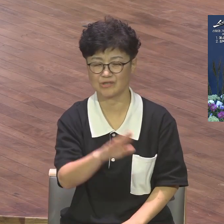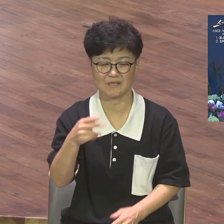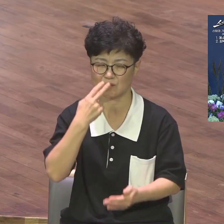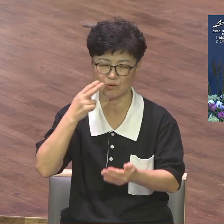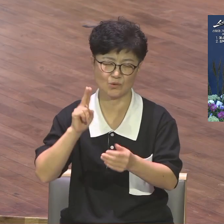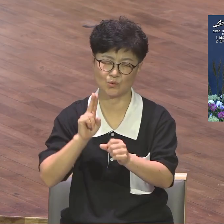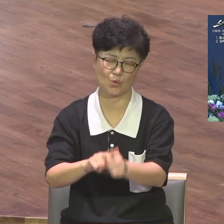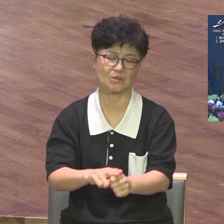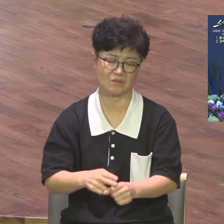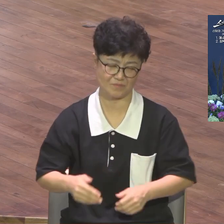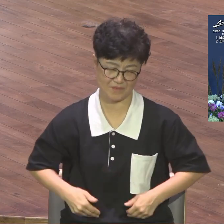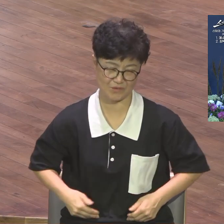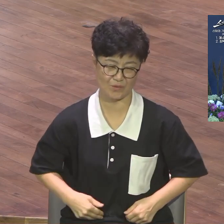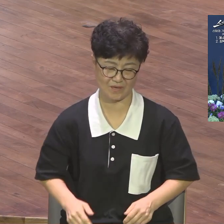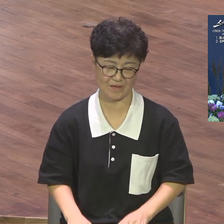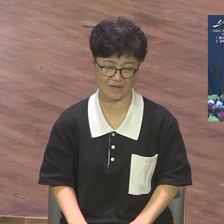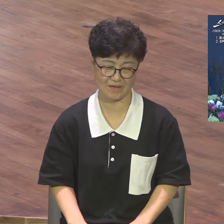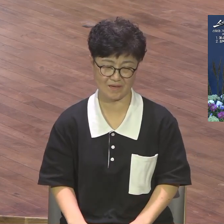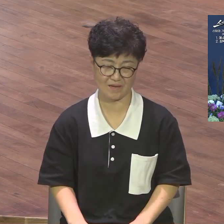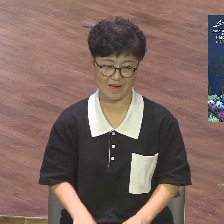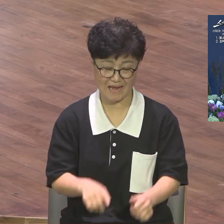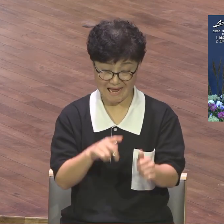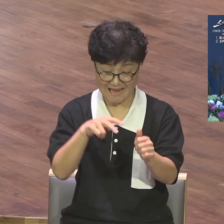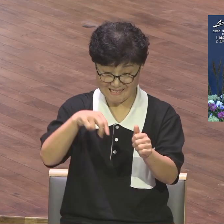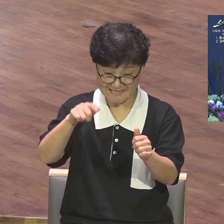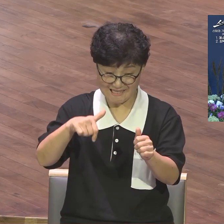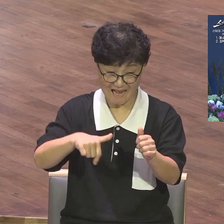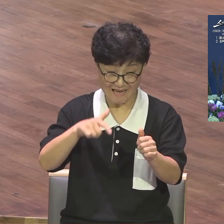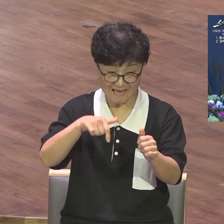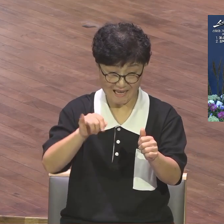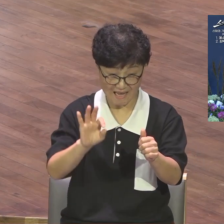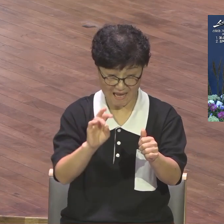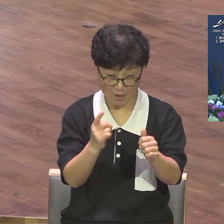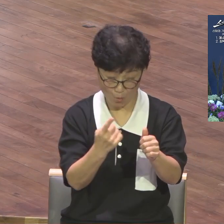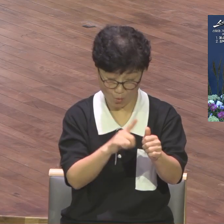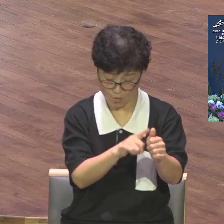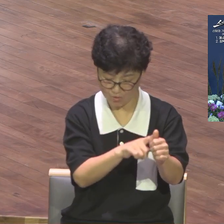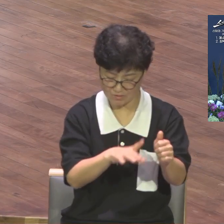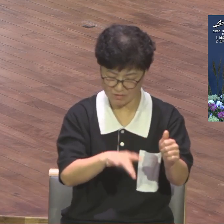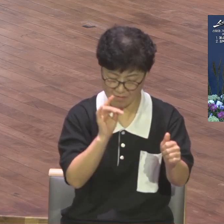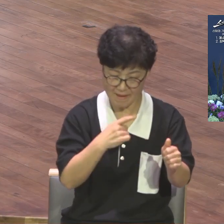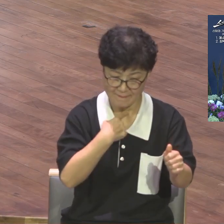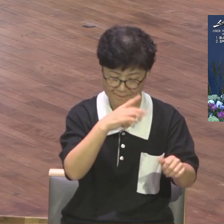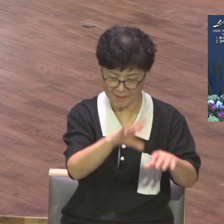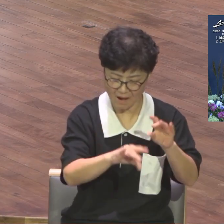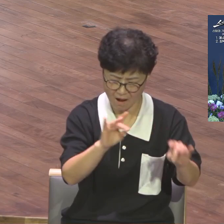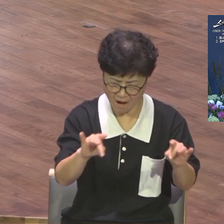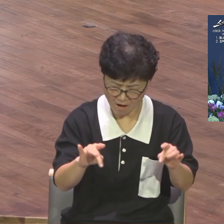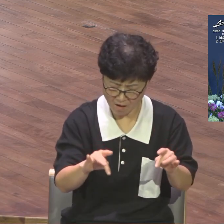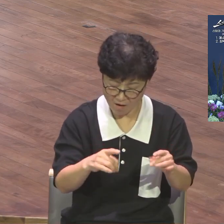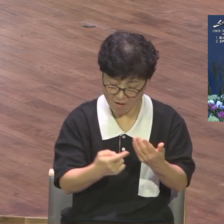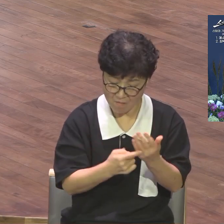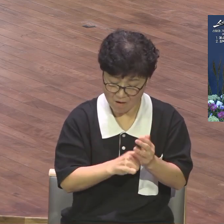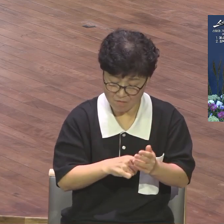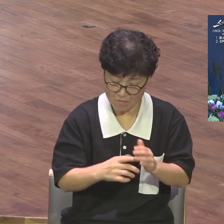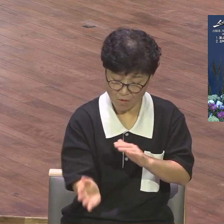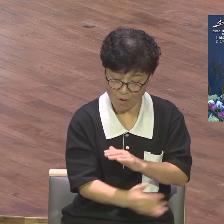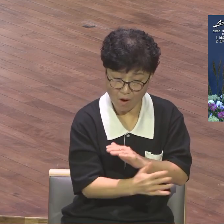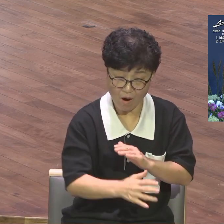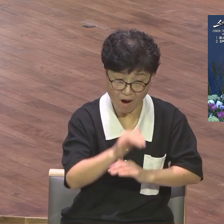부자 청년, 첫 시작이 분명히 갈급함으로 시작이 됐지만 그 결과는 구원을 얻느냐 구원을 얻지